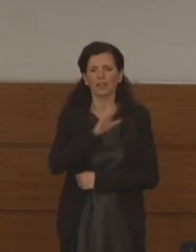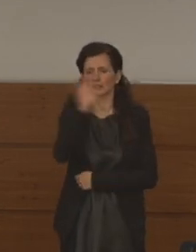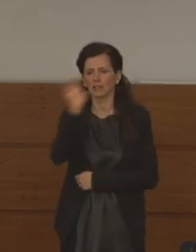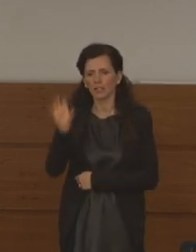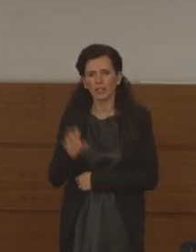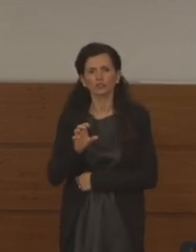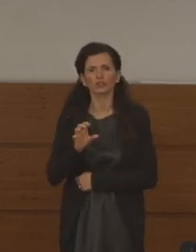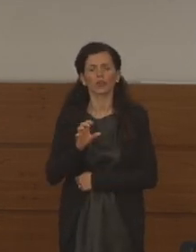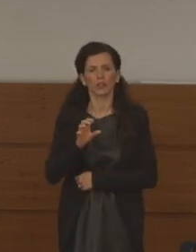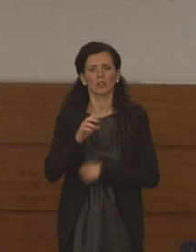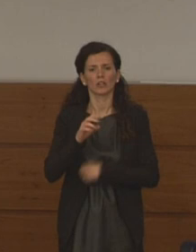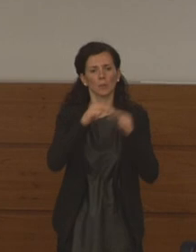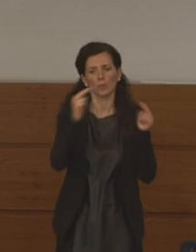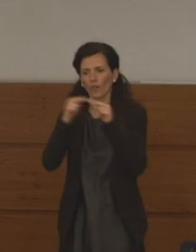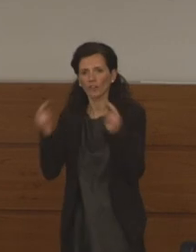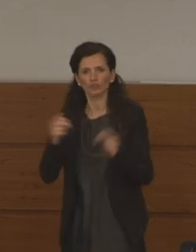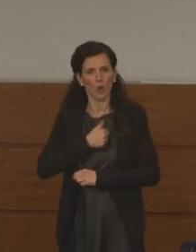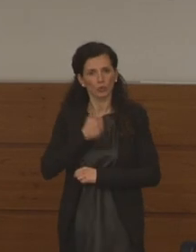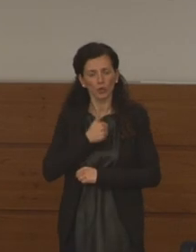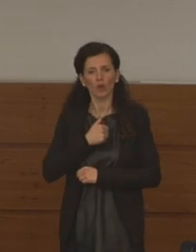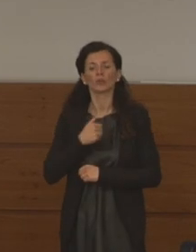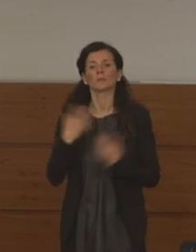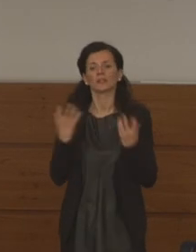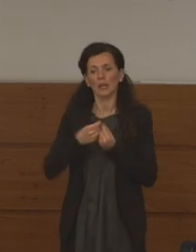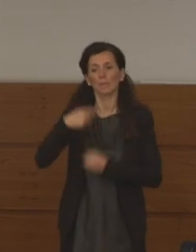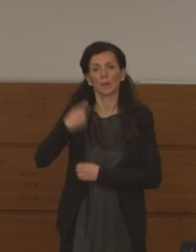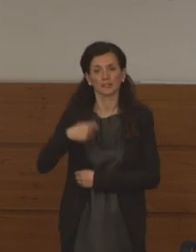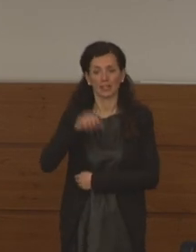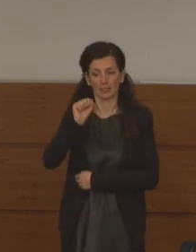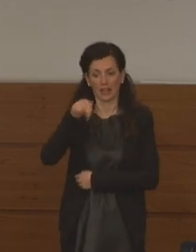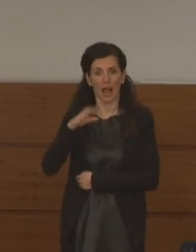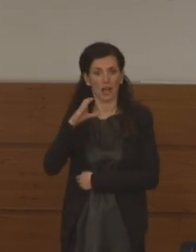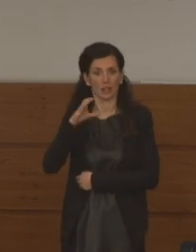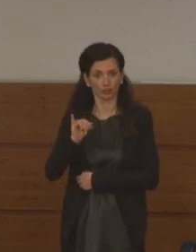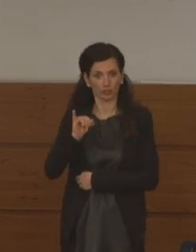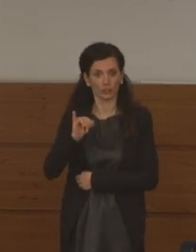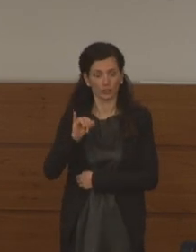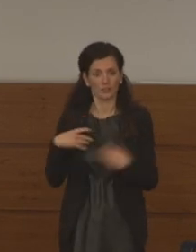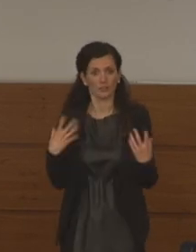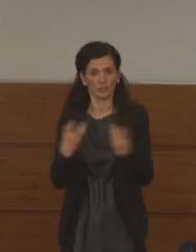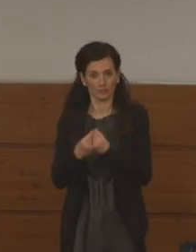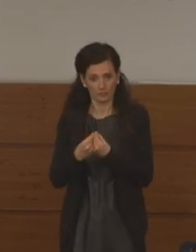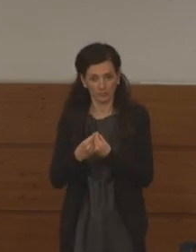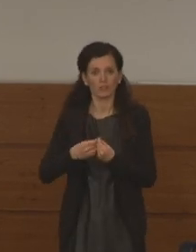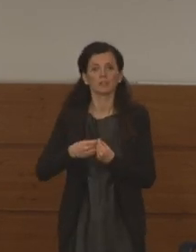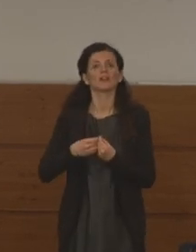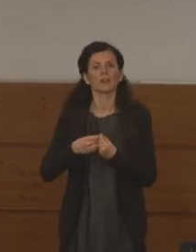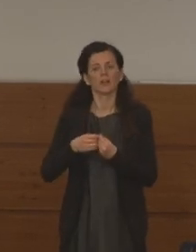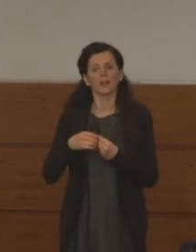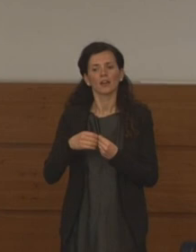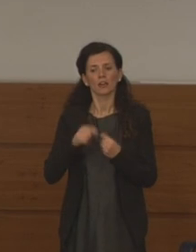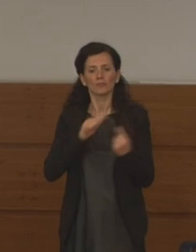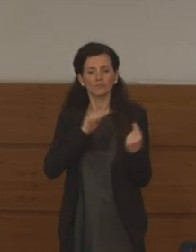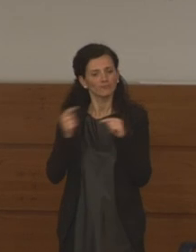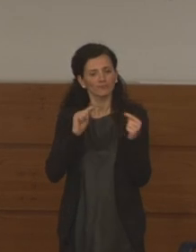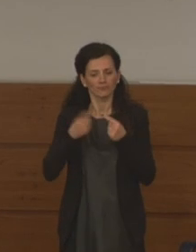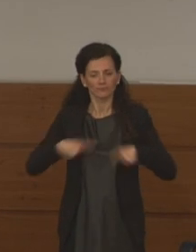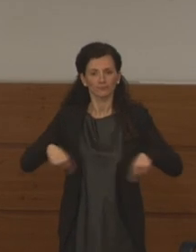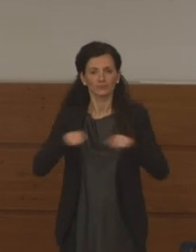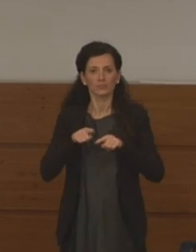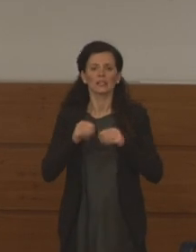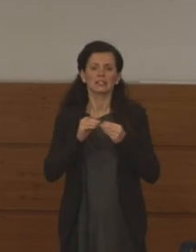autonome con il presidente dell'anci e con il presidente dell'upi quindi il sistema delle autonomie locali